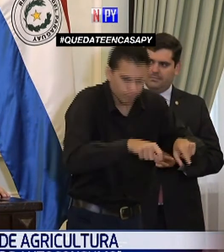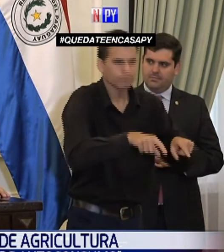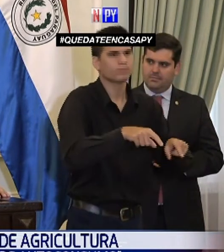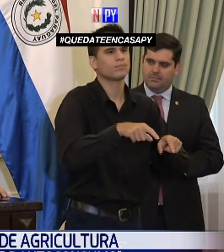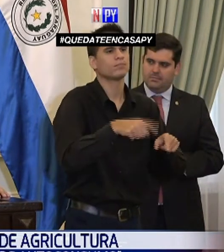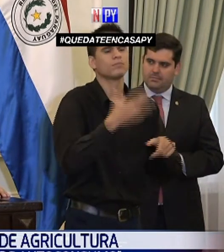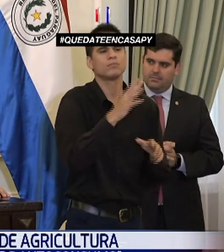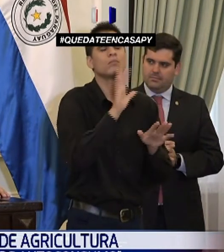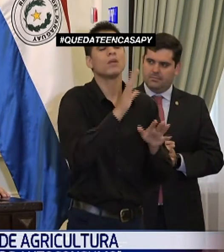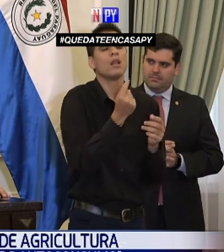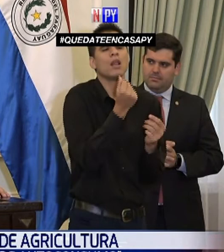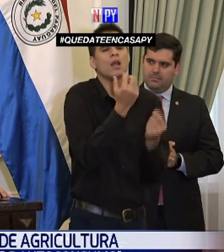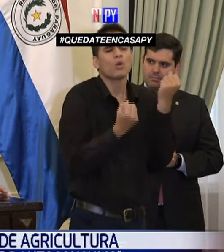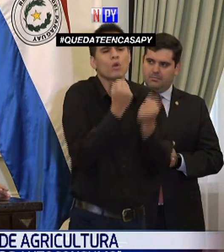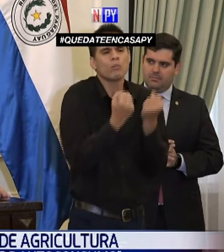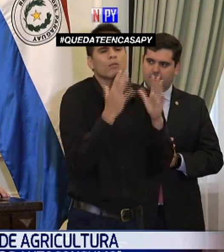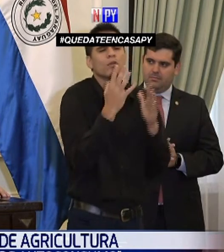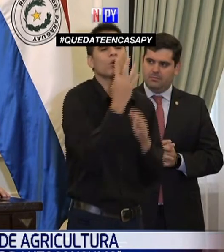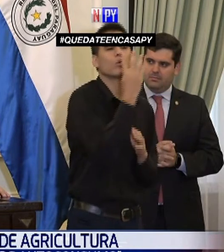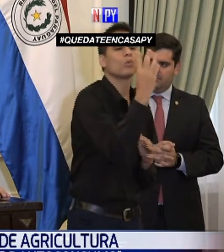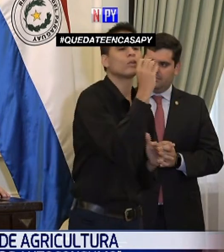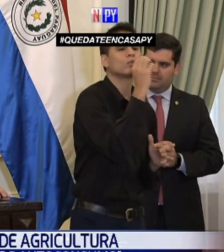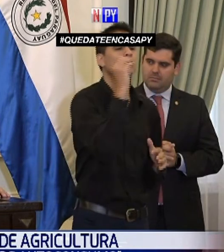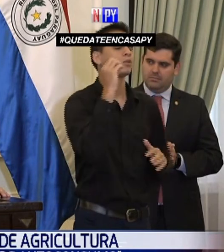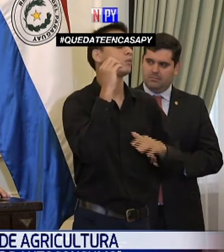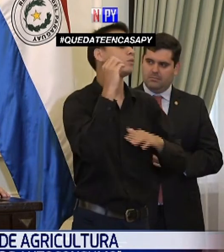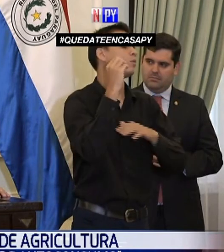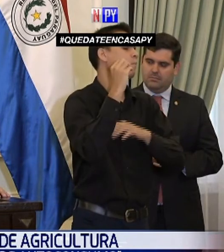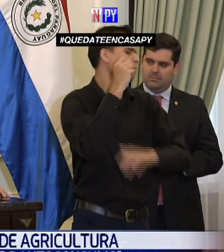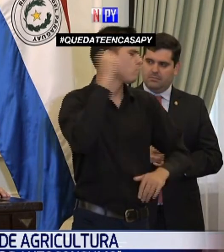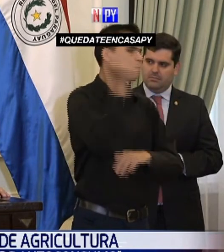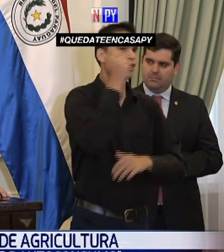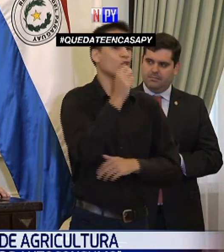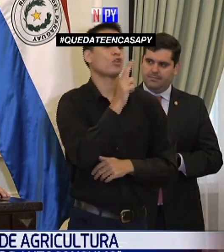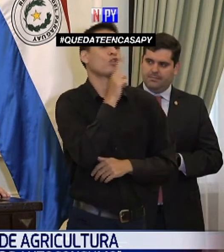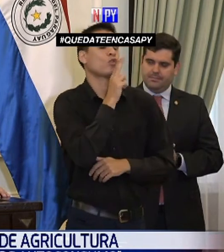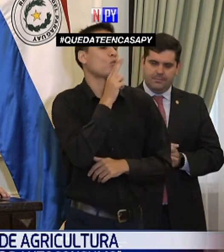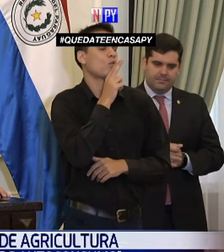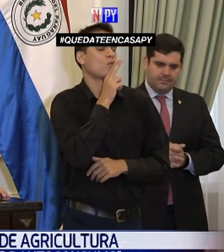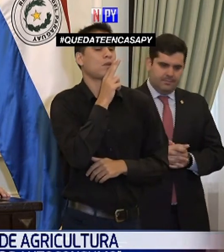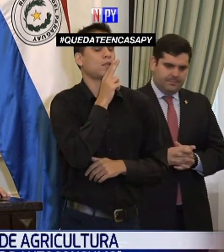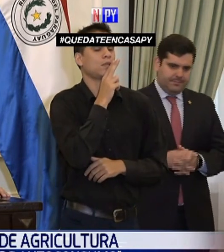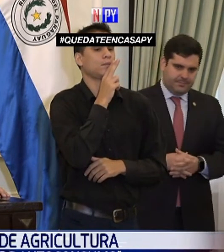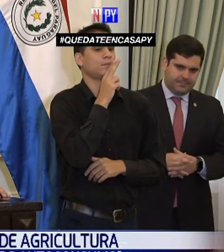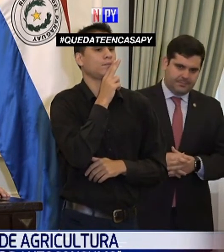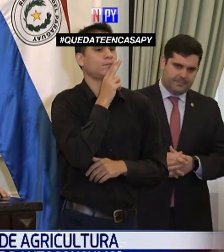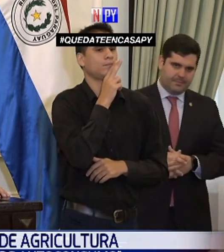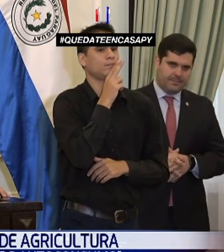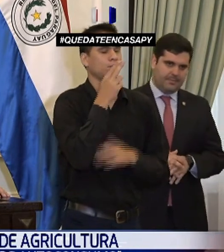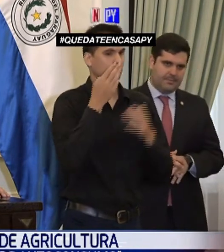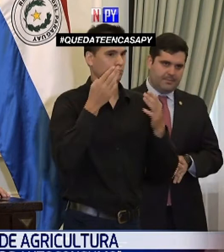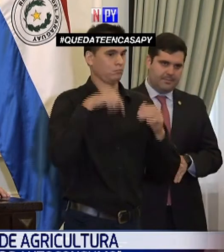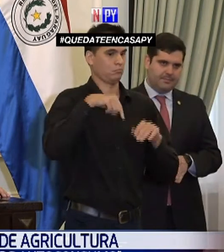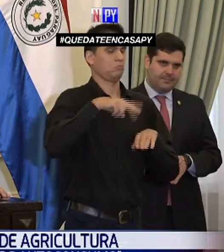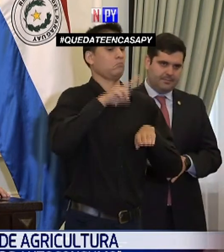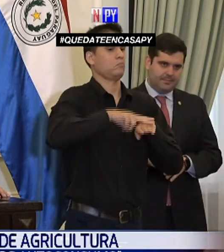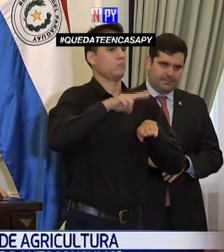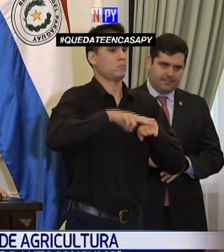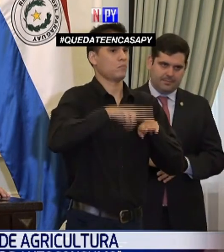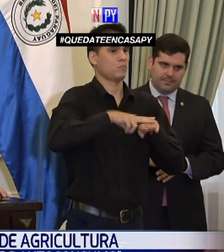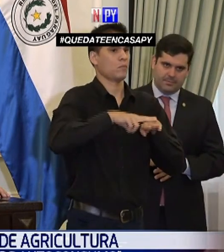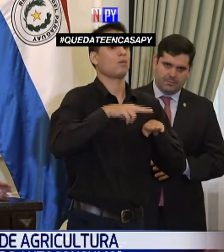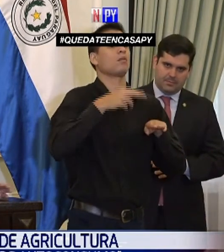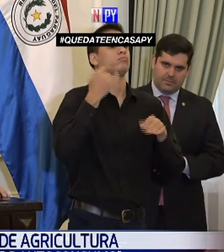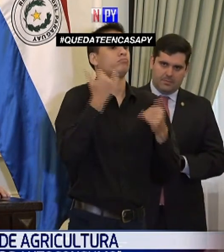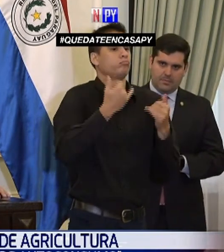son aproximadamente 400 millones de dólares o más que Paraguay, son divisas de Paraguay que salen para comprar